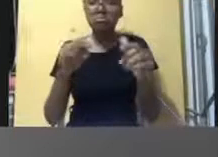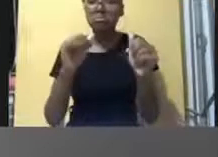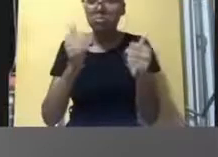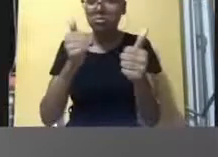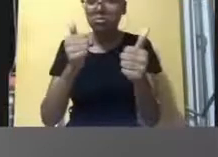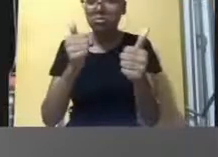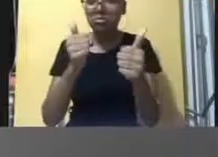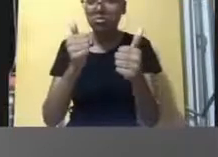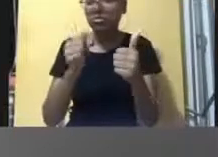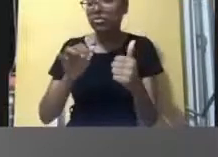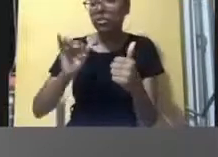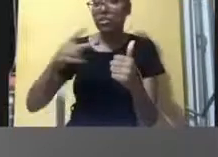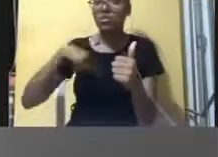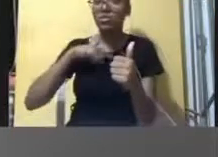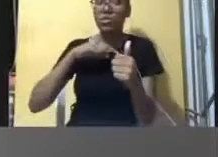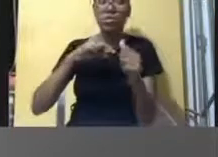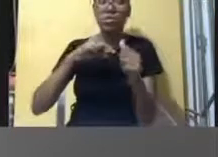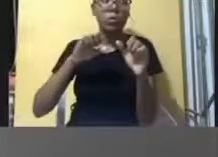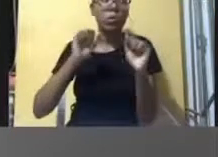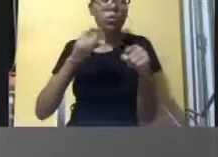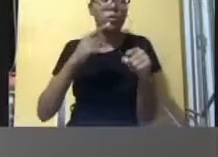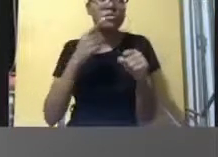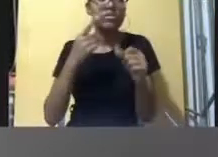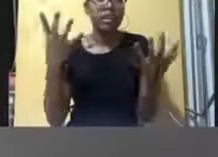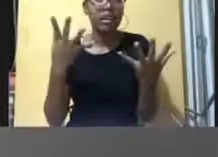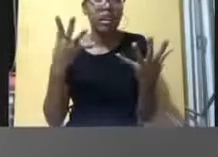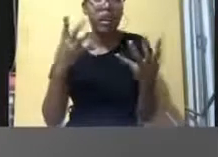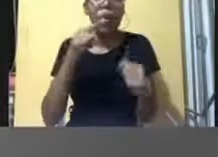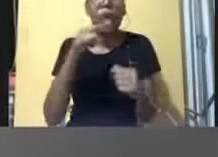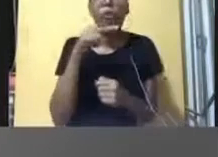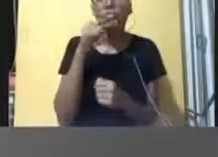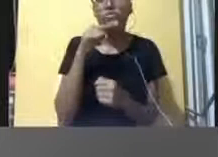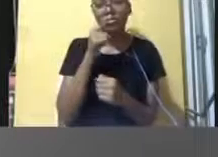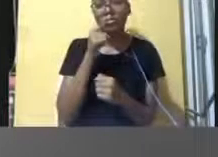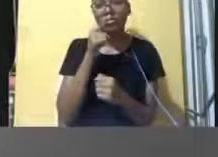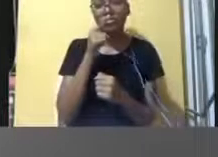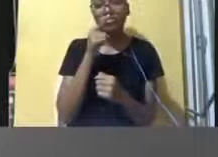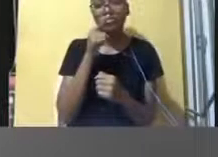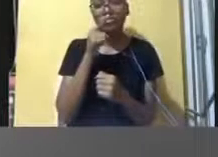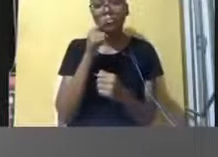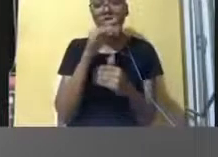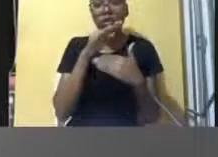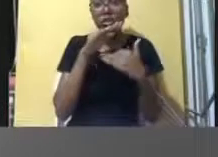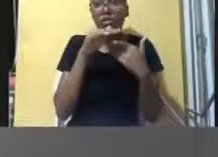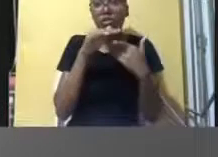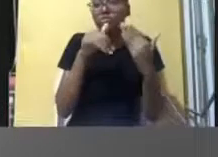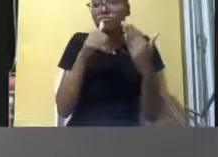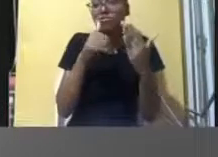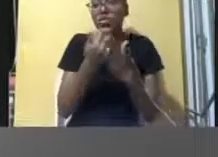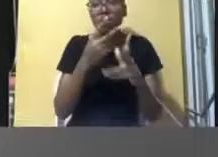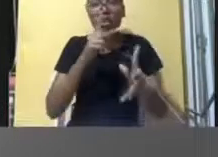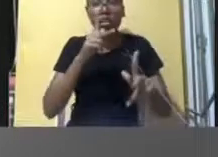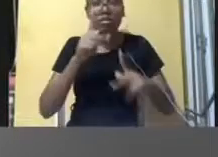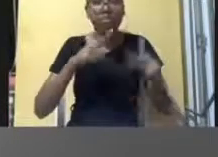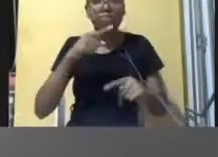del oyentismo, de lo del oyente, la preferencia de todo lo que es oyente, las